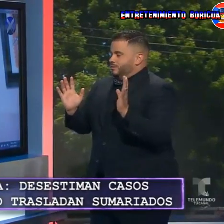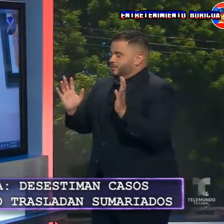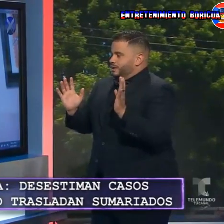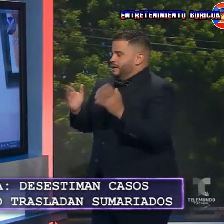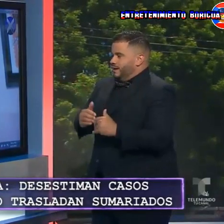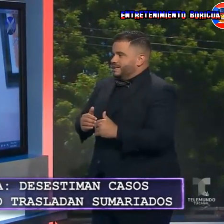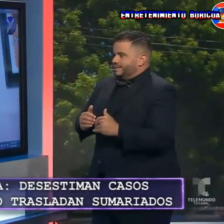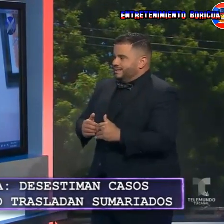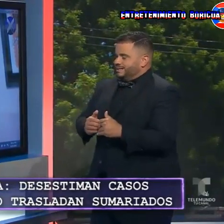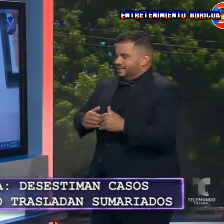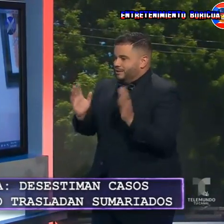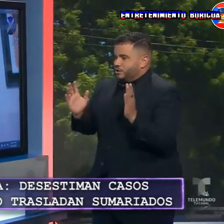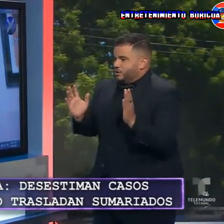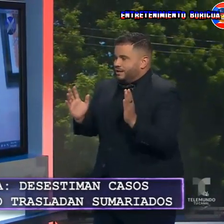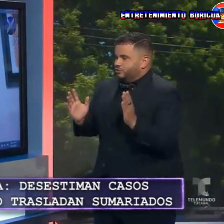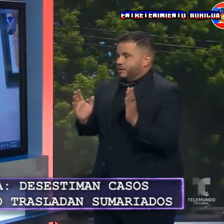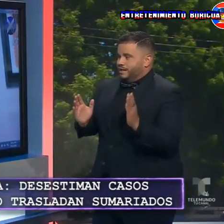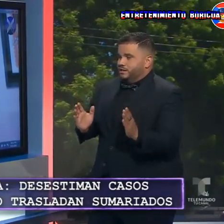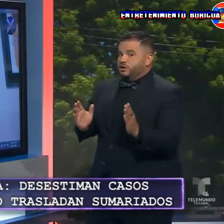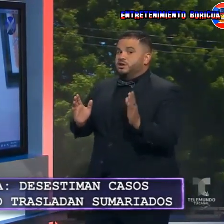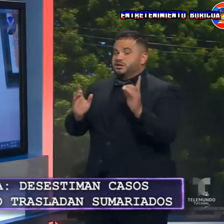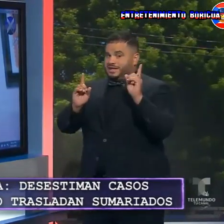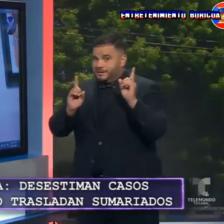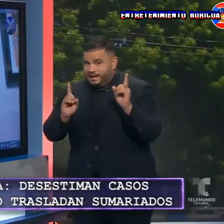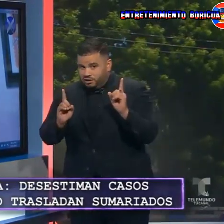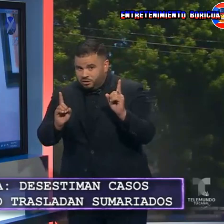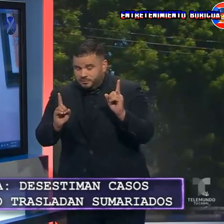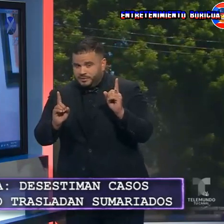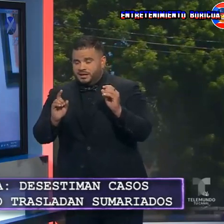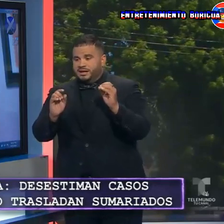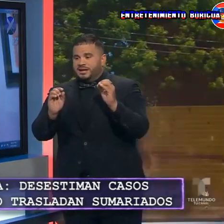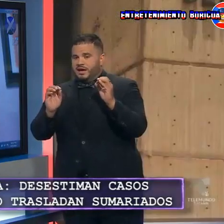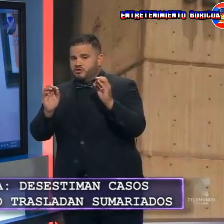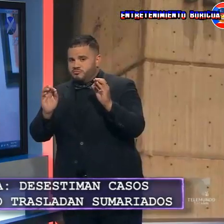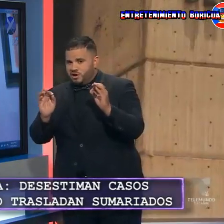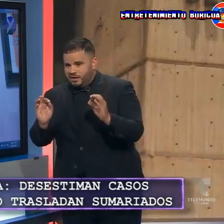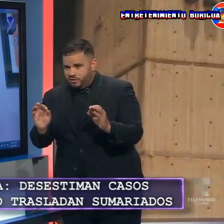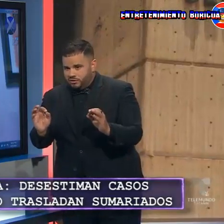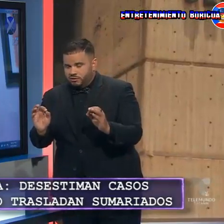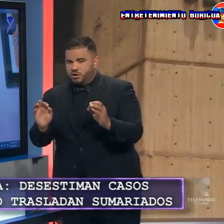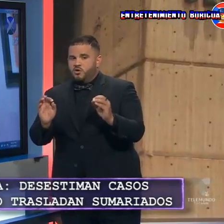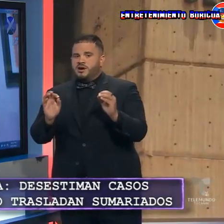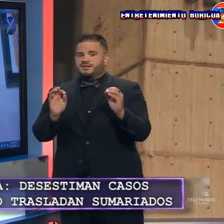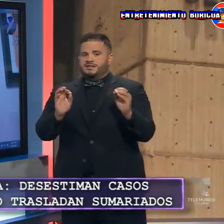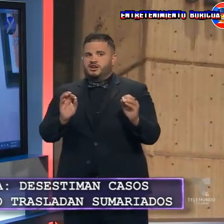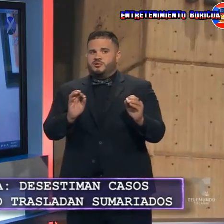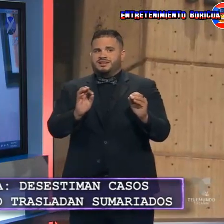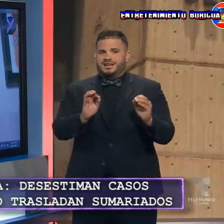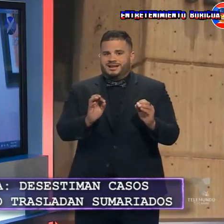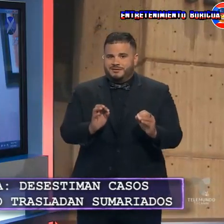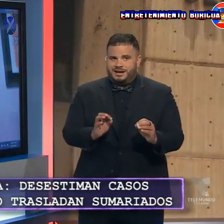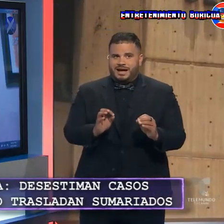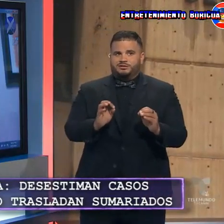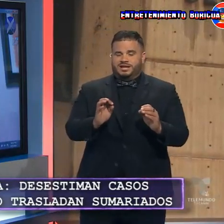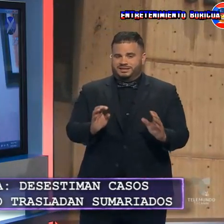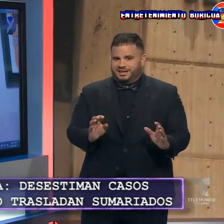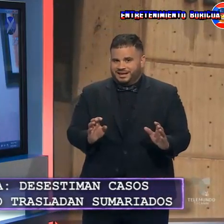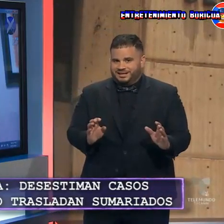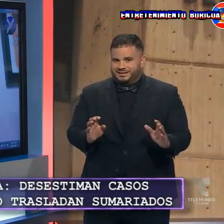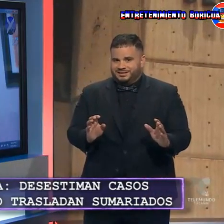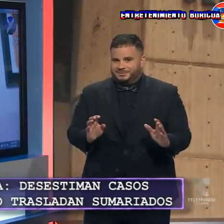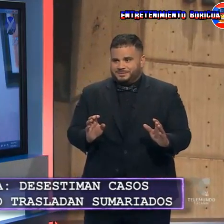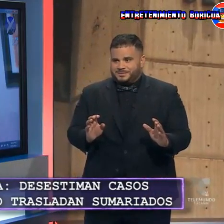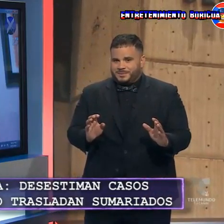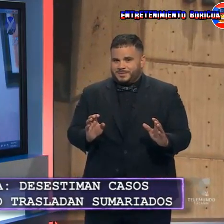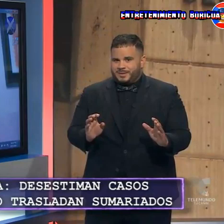caso. Y jueces están desestimando los casos sabiendo que un violador o un asesino pudiera estar libre a los 30